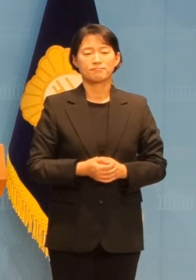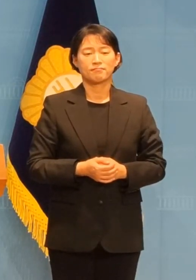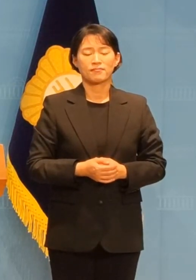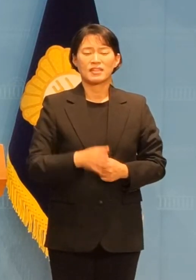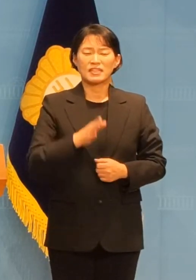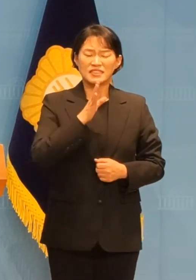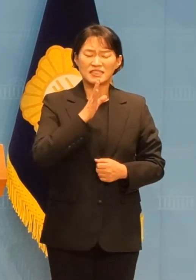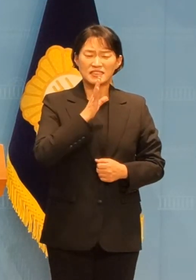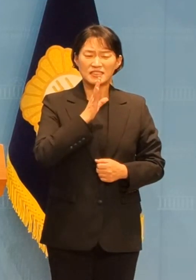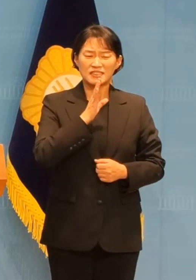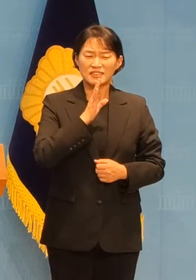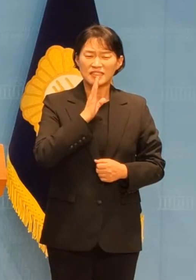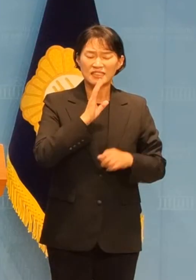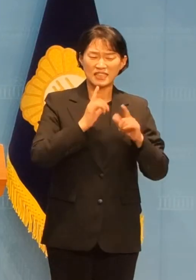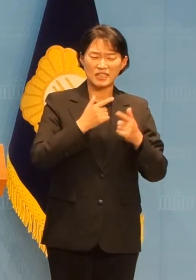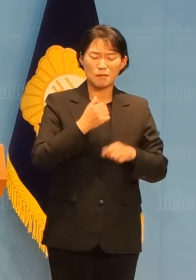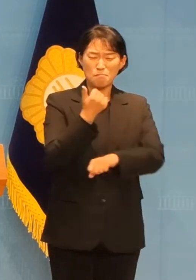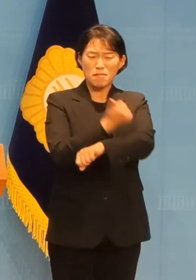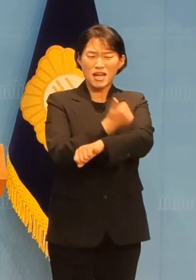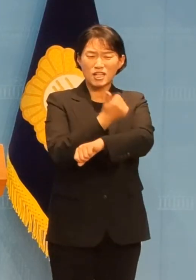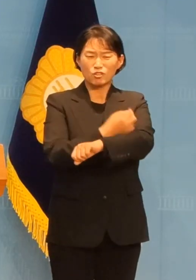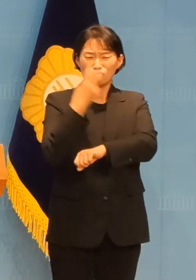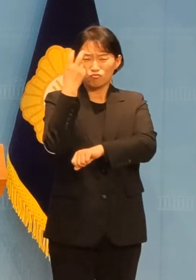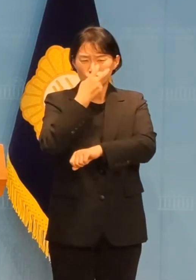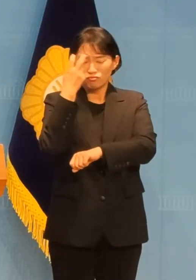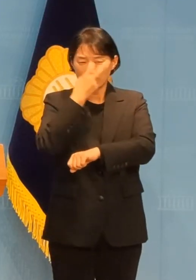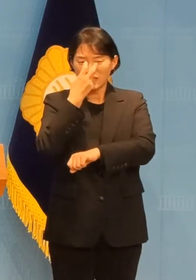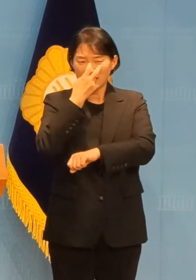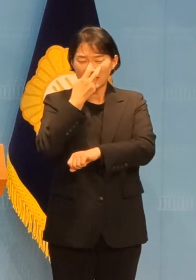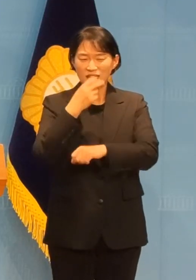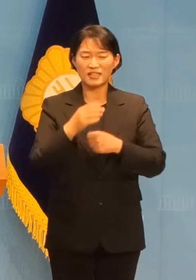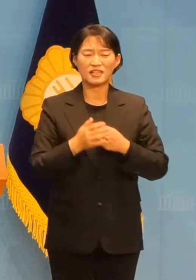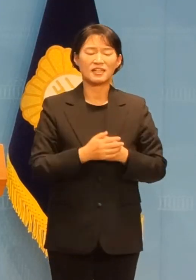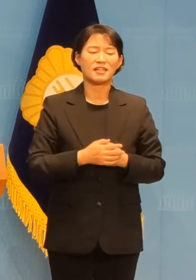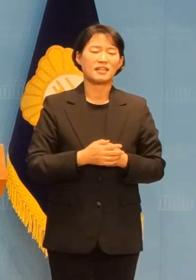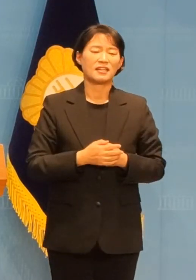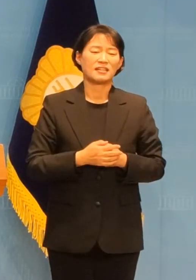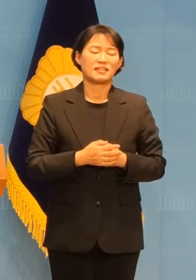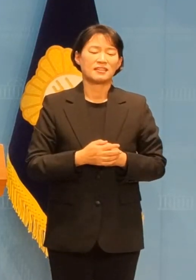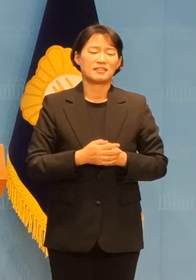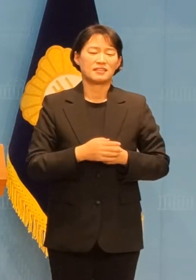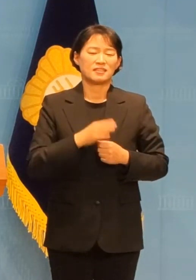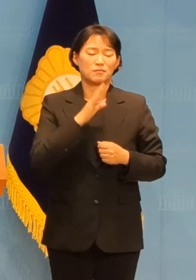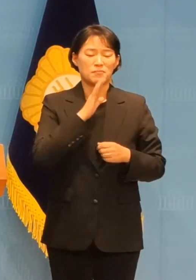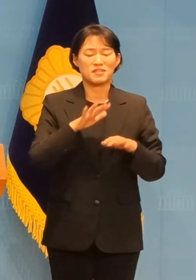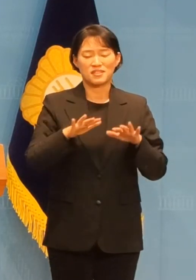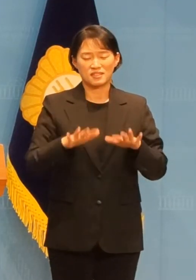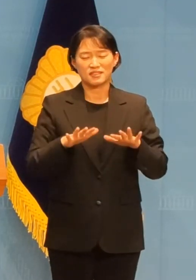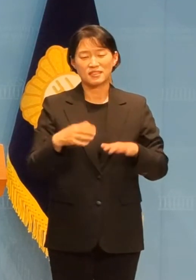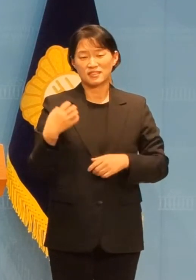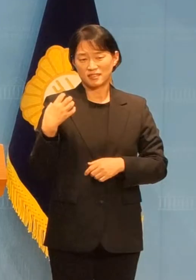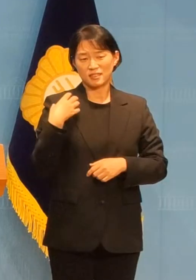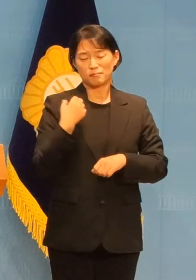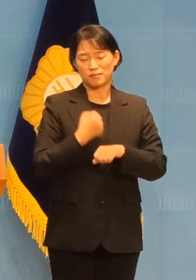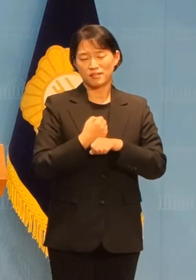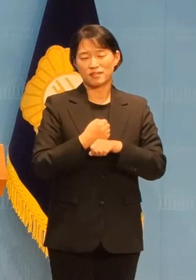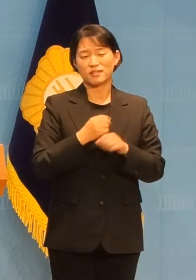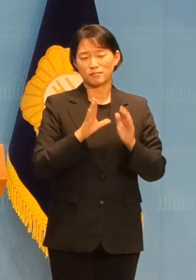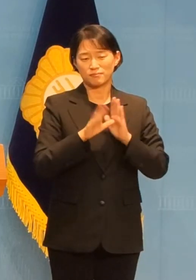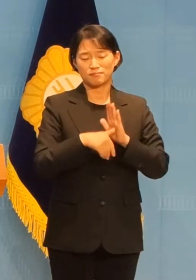사실 무근으로 밝혀진 마약 수사 외압 음모론, 선동의 시간은 끝났고 이제 책임질 시간입니다.